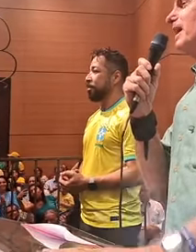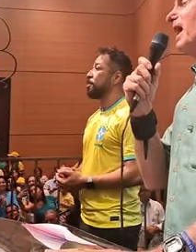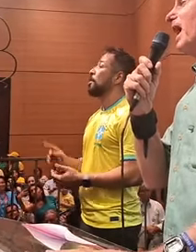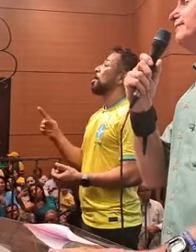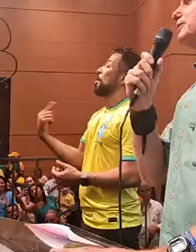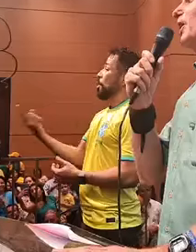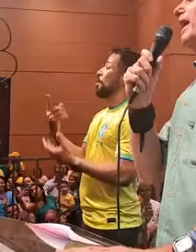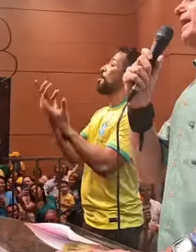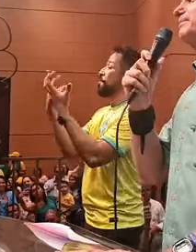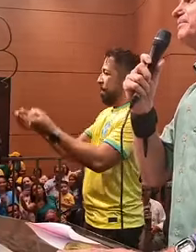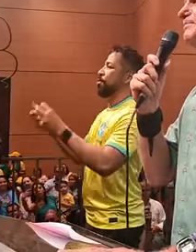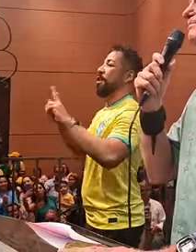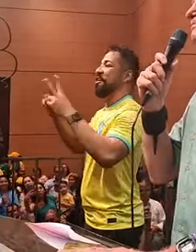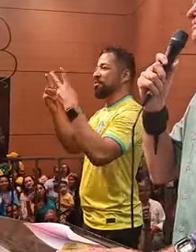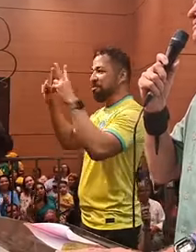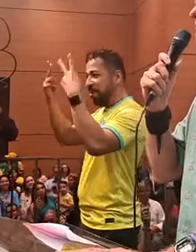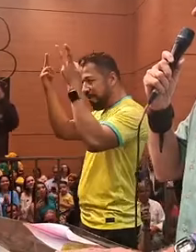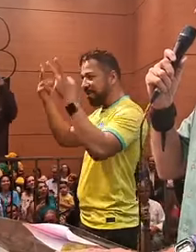Vamos à vitória.